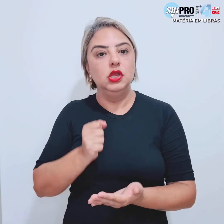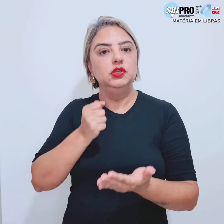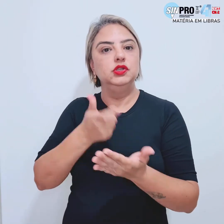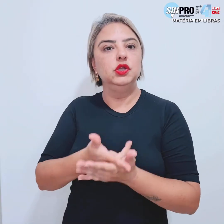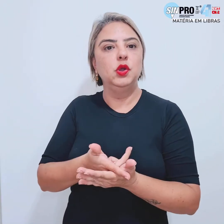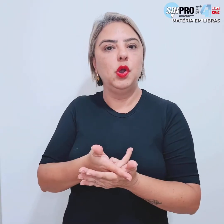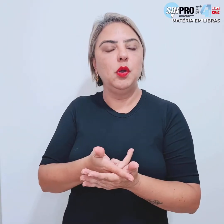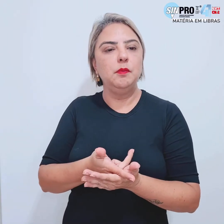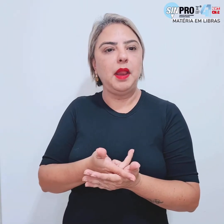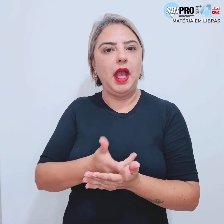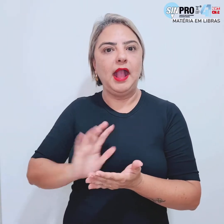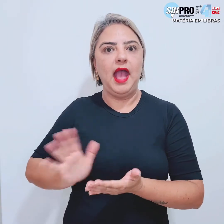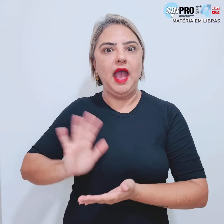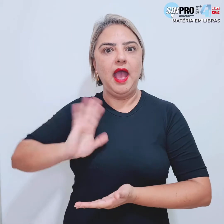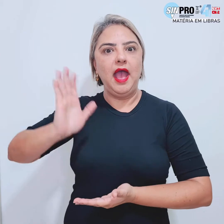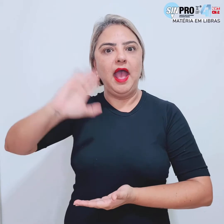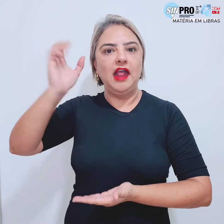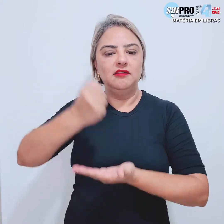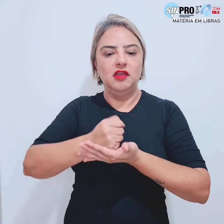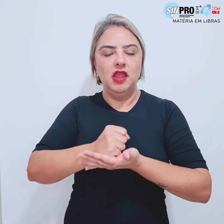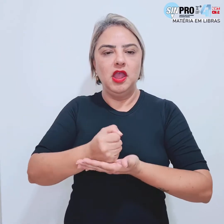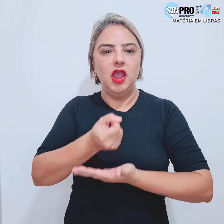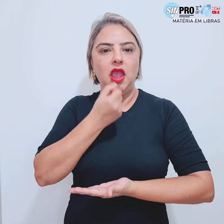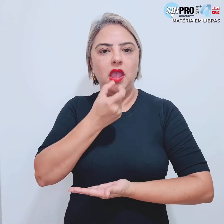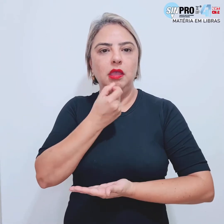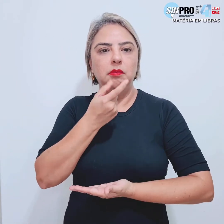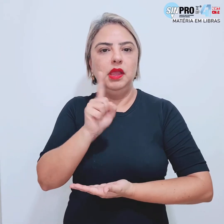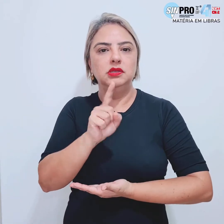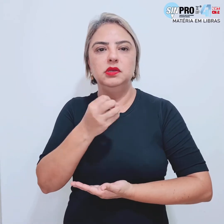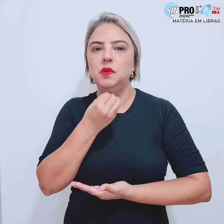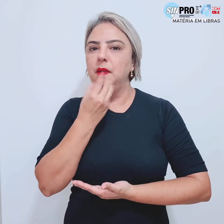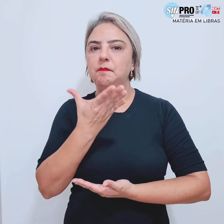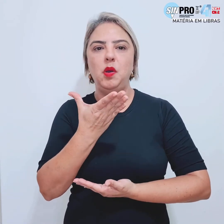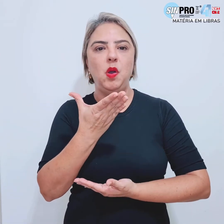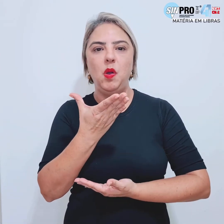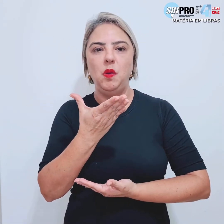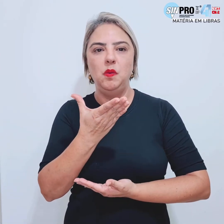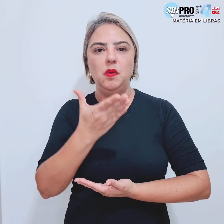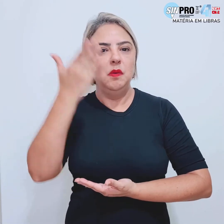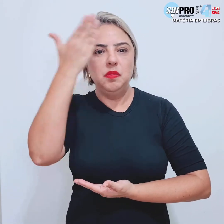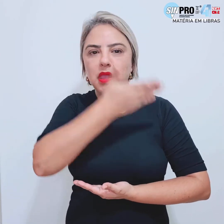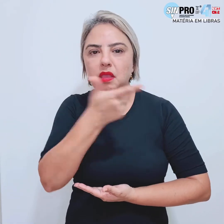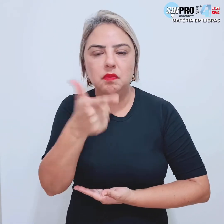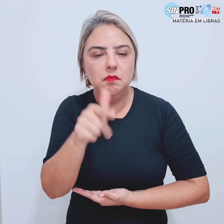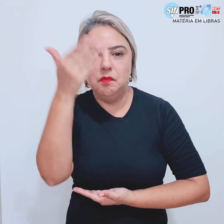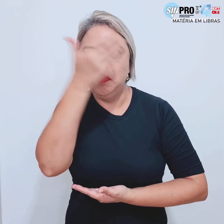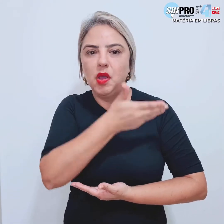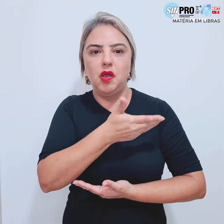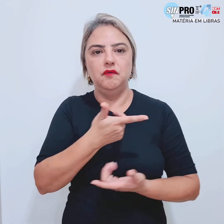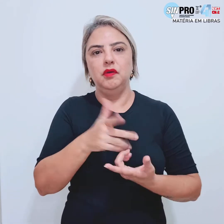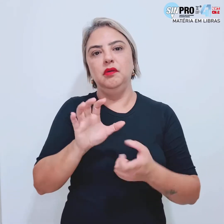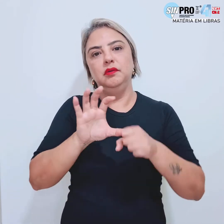comprar superfaturados remédios sem eficácia comprovada contra o